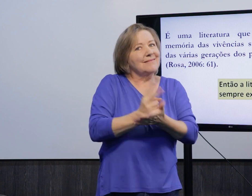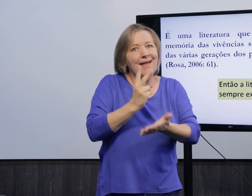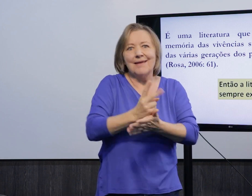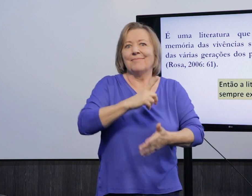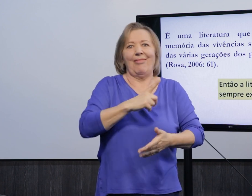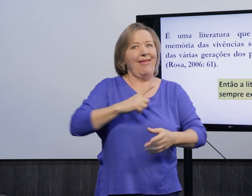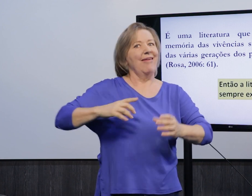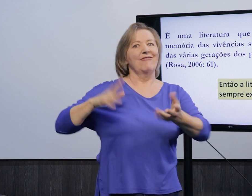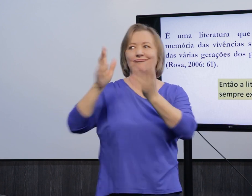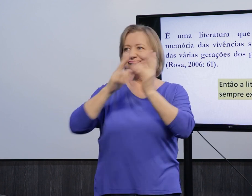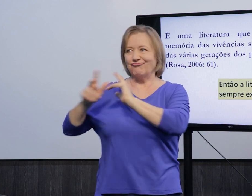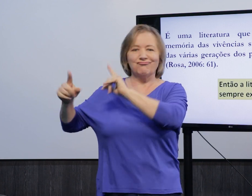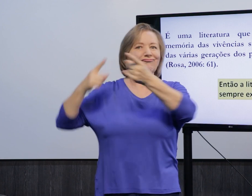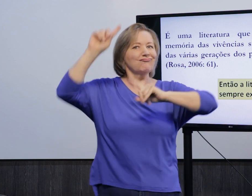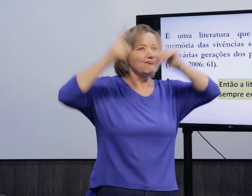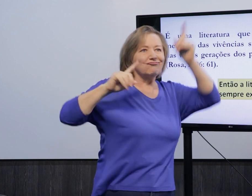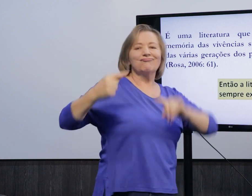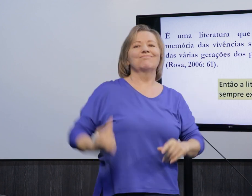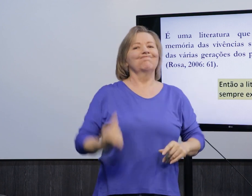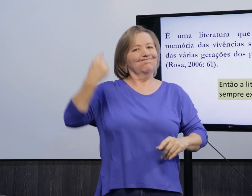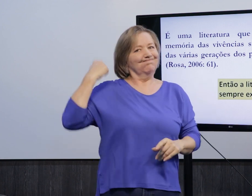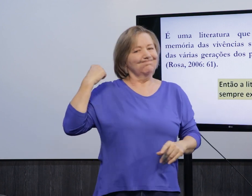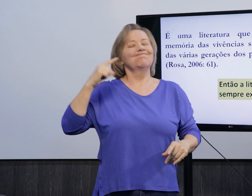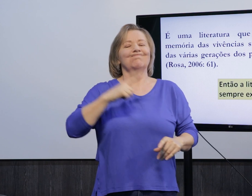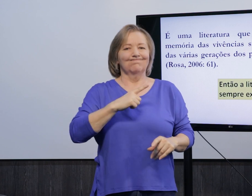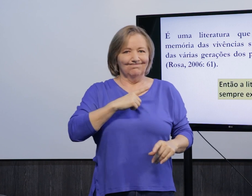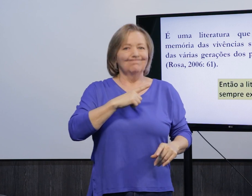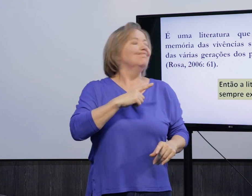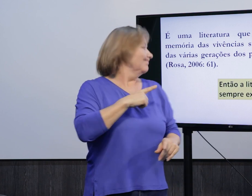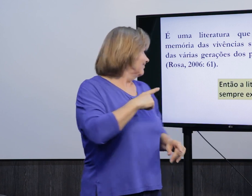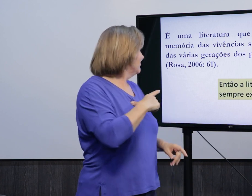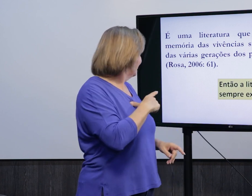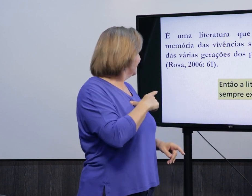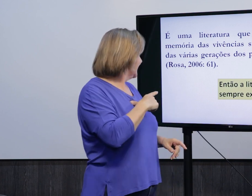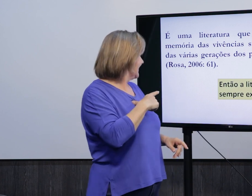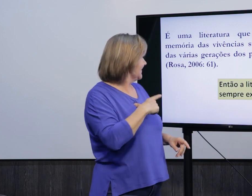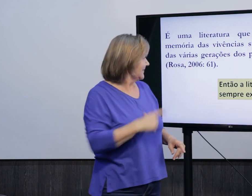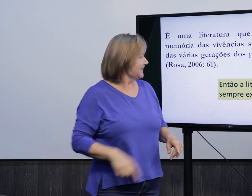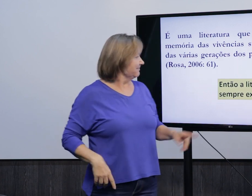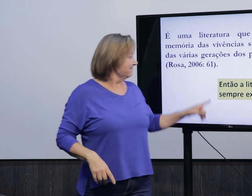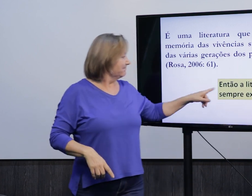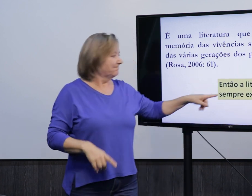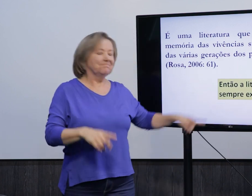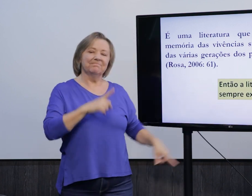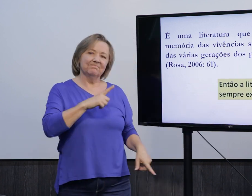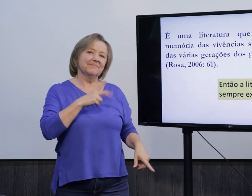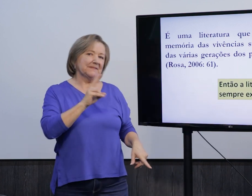registros né mas tem ali pessoas contando né como que aconteceu então literatura sempre